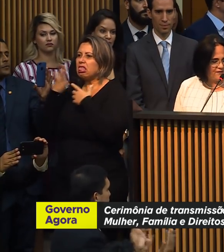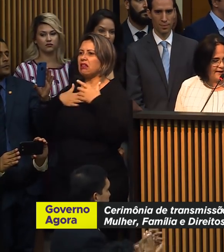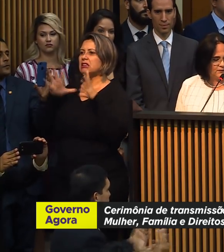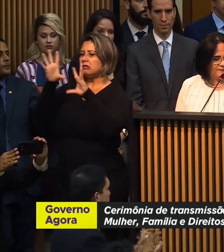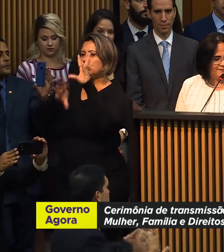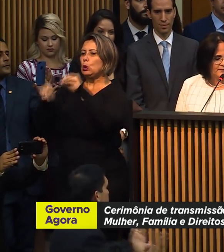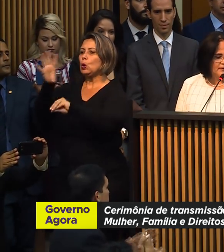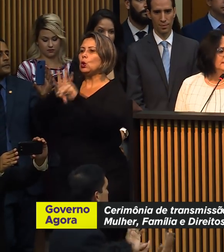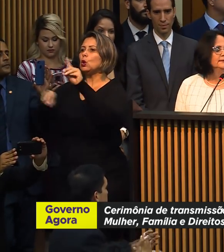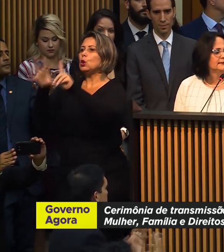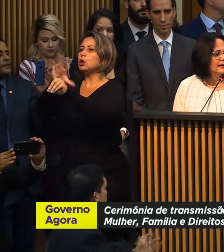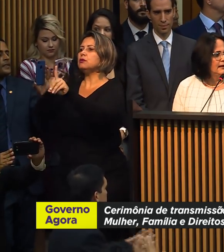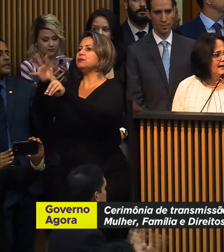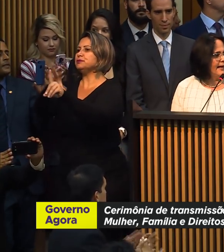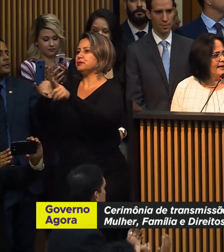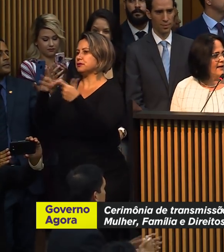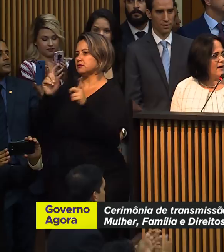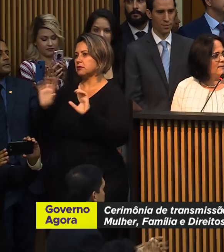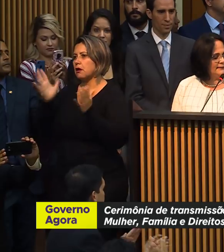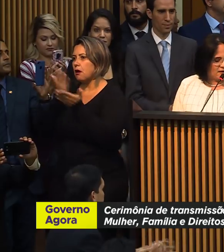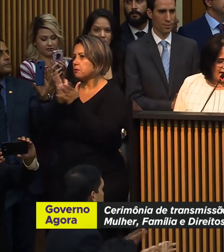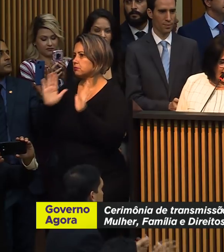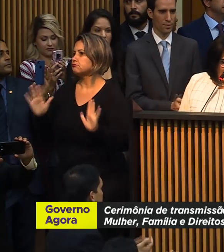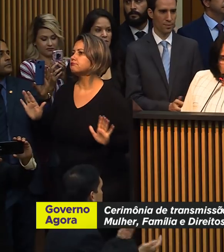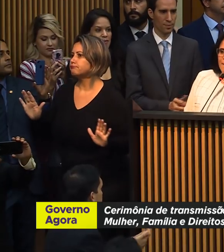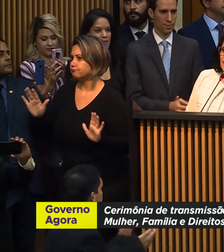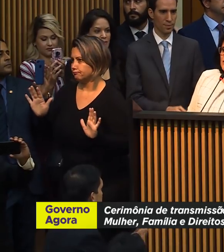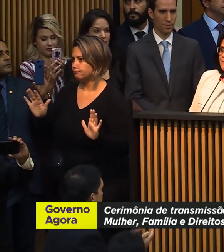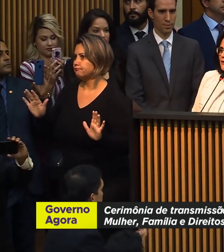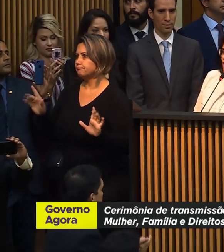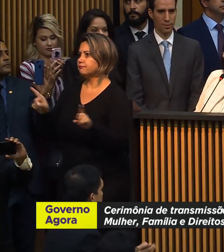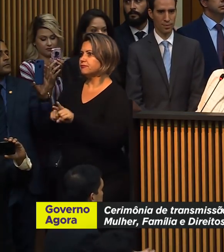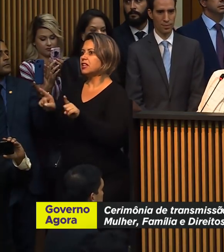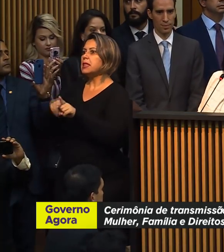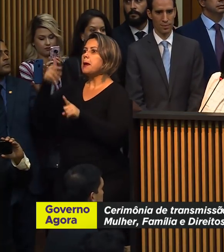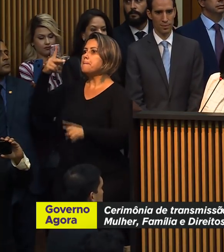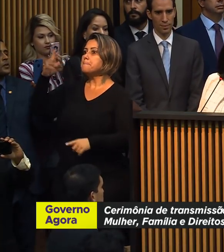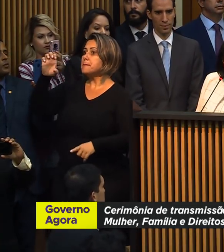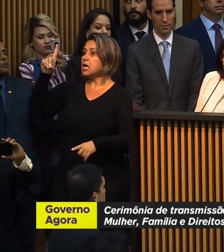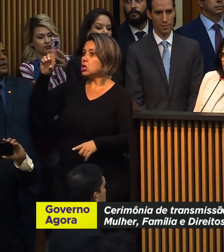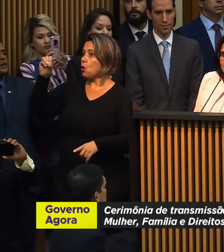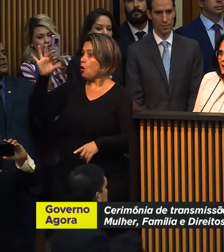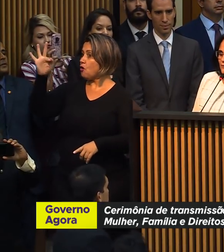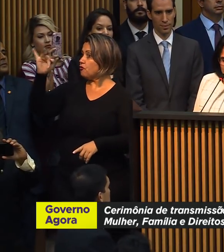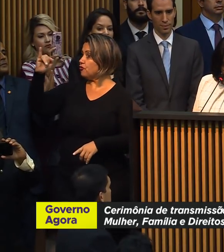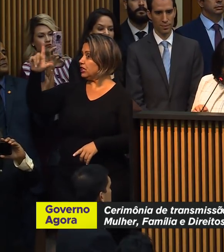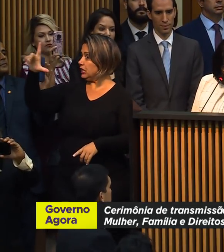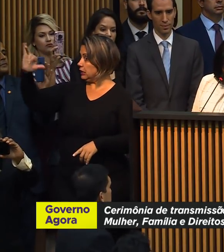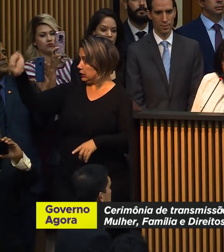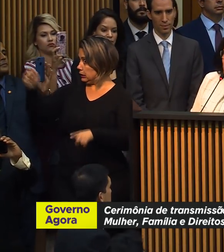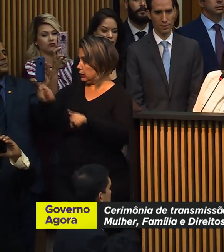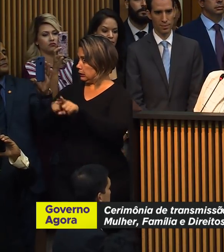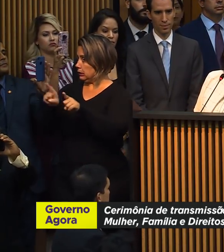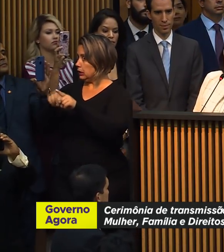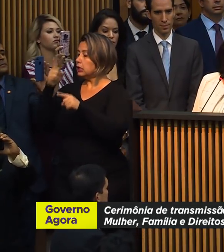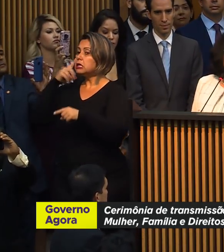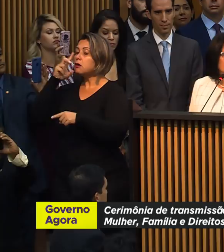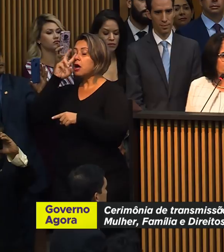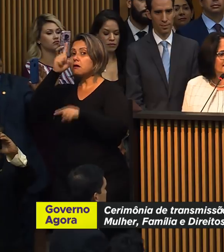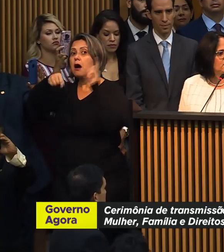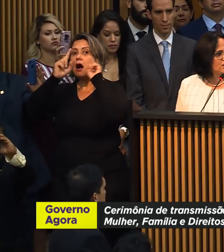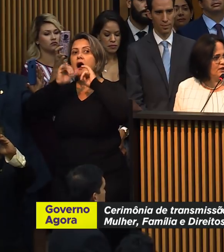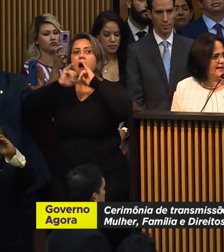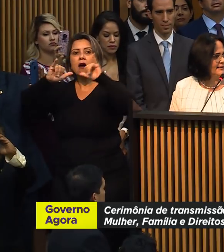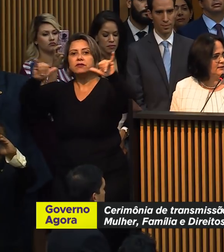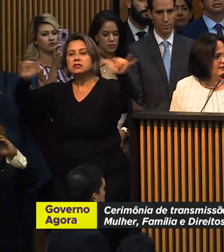órgãos do governo. E aqui eu quero mandar um recado para os pedófilos de plantão, e para os abusadores de plantão, e para